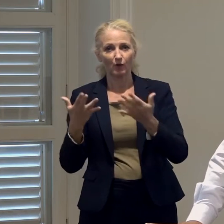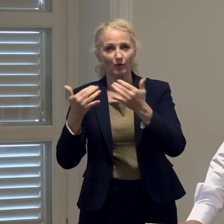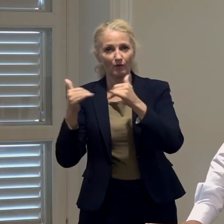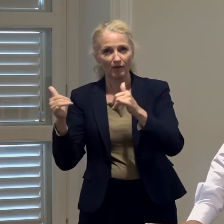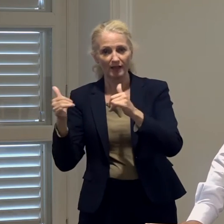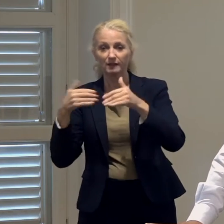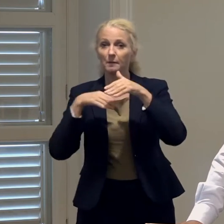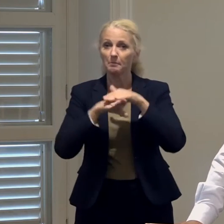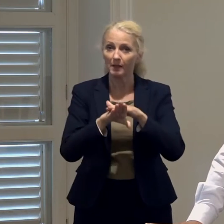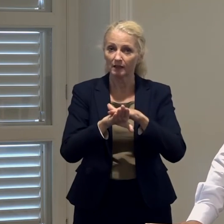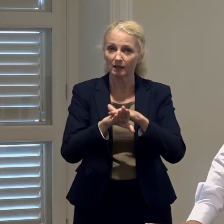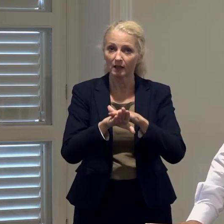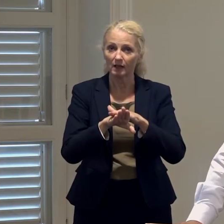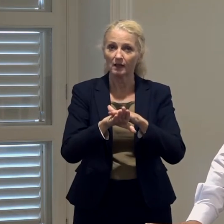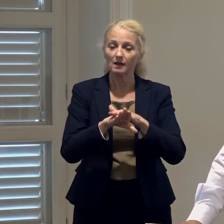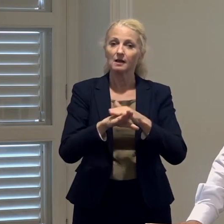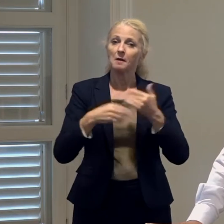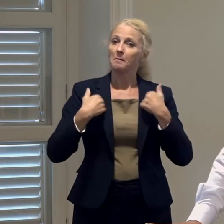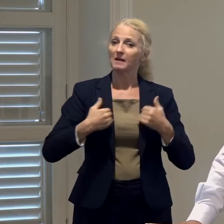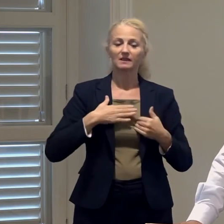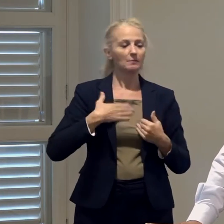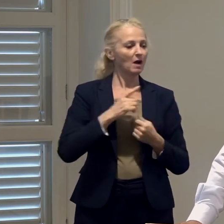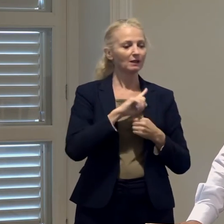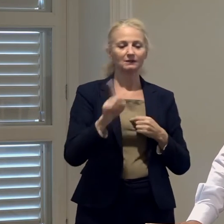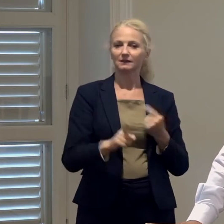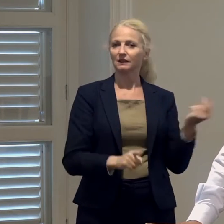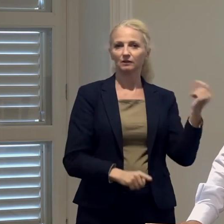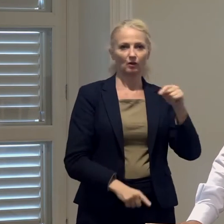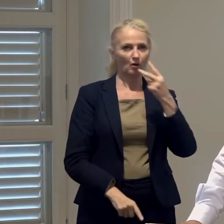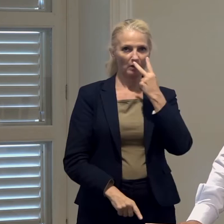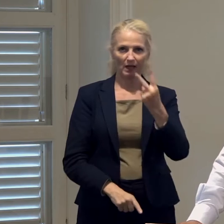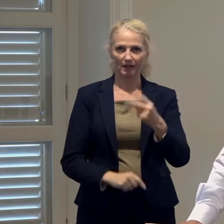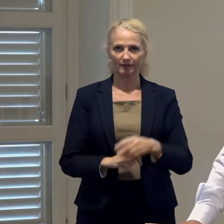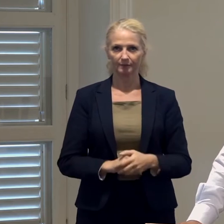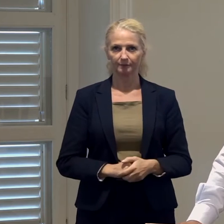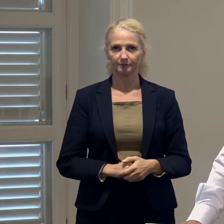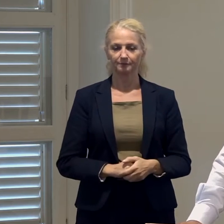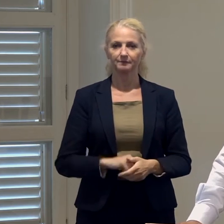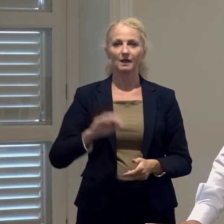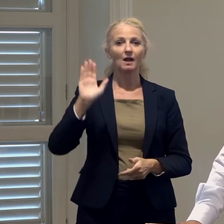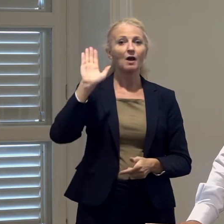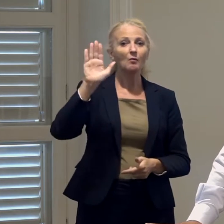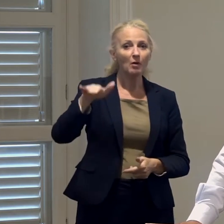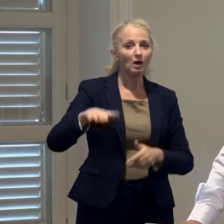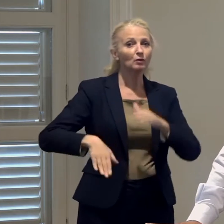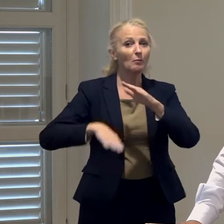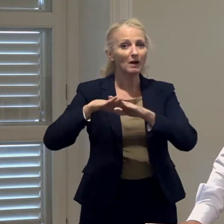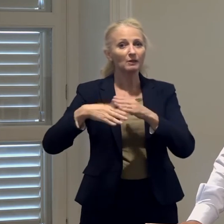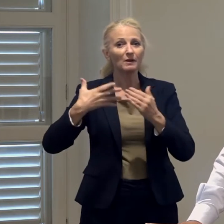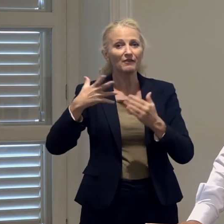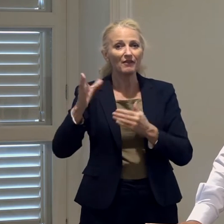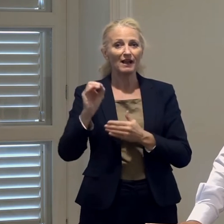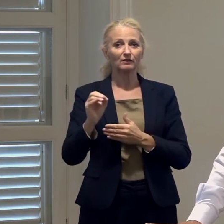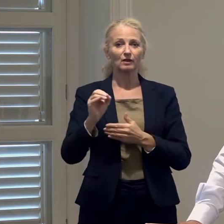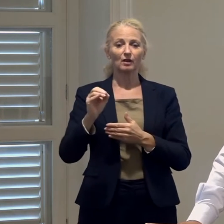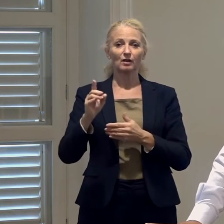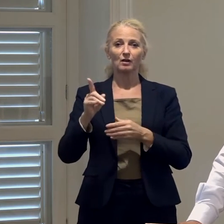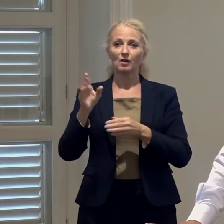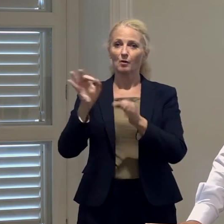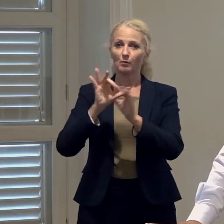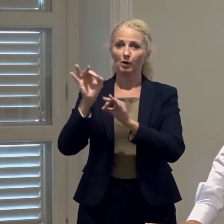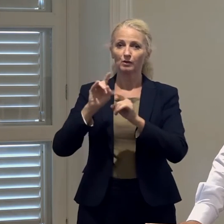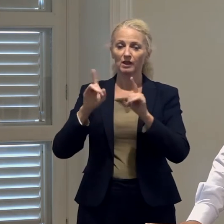binnen. Buiten mag er een maximum van 50% van de totale capaciteit aan mensen aanwezig